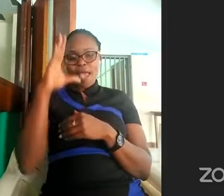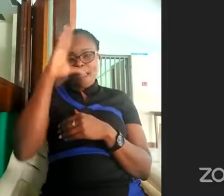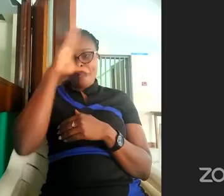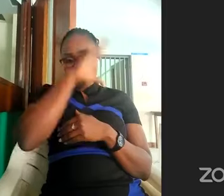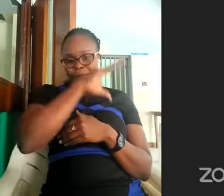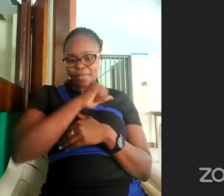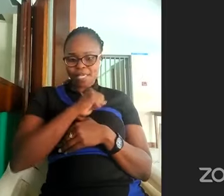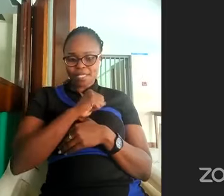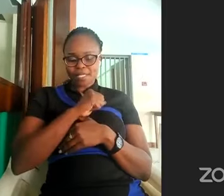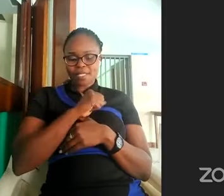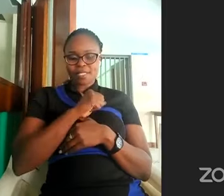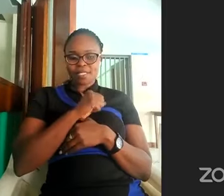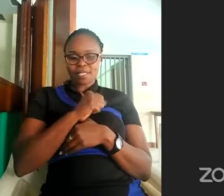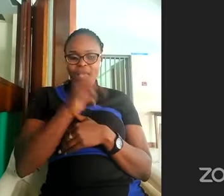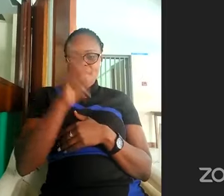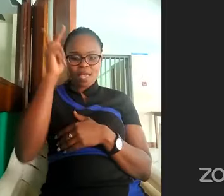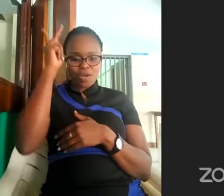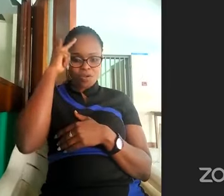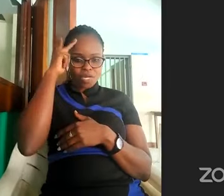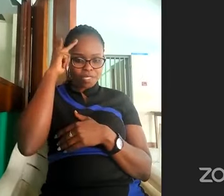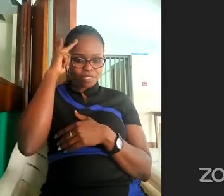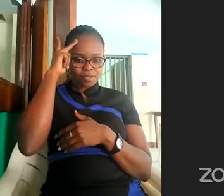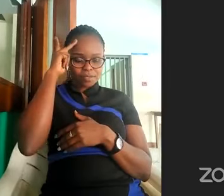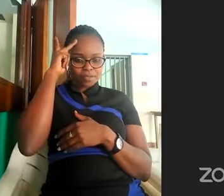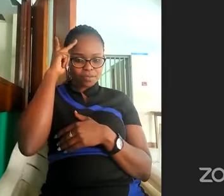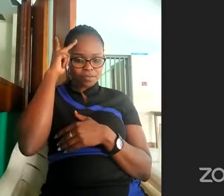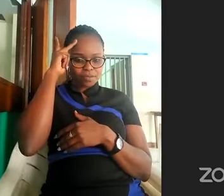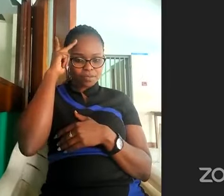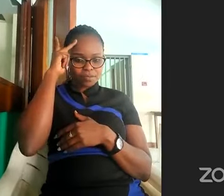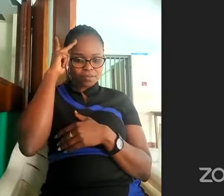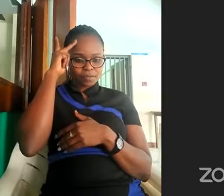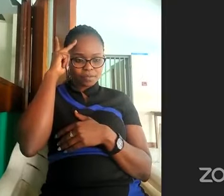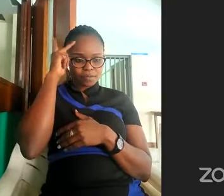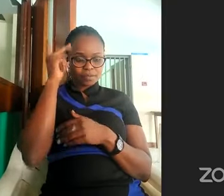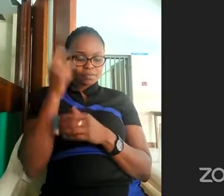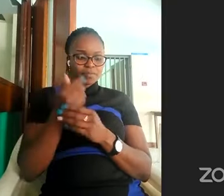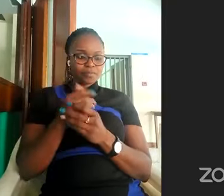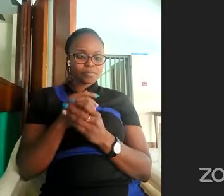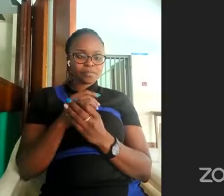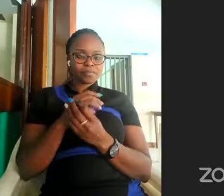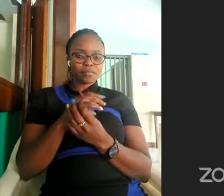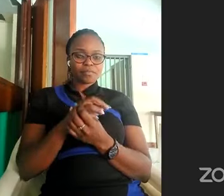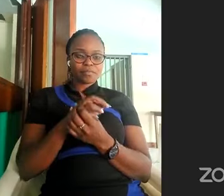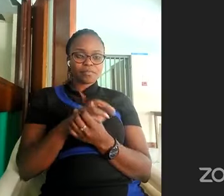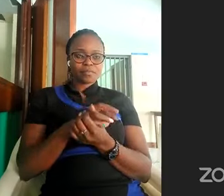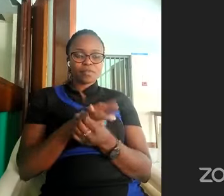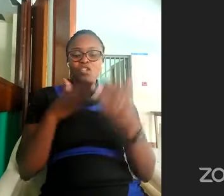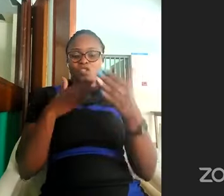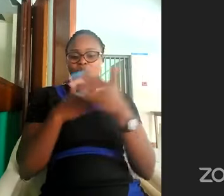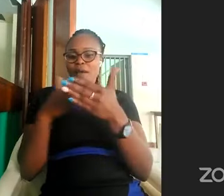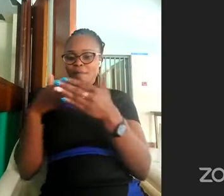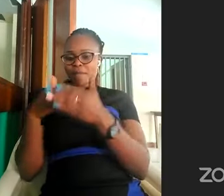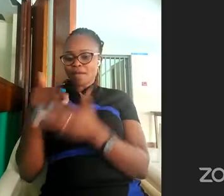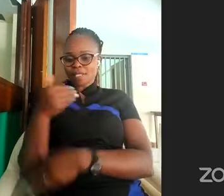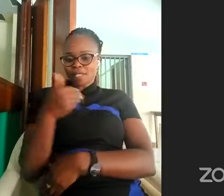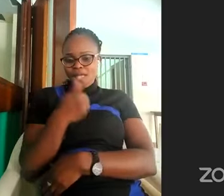wanalack knowledge, unaona jinsi the first presenter brought it up. Those are some of the barriers actually zenye zinafanya